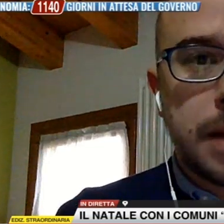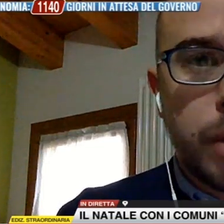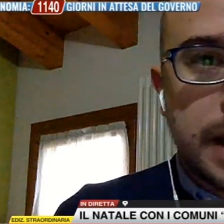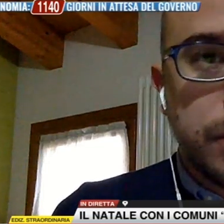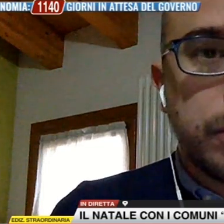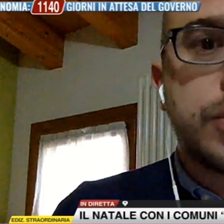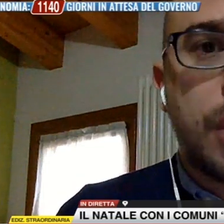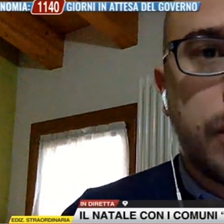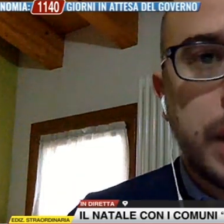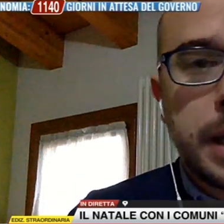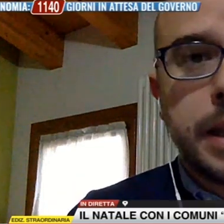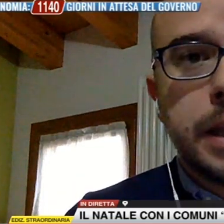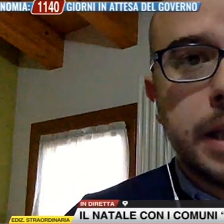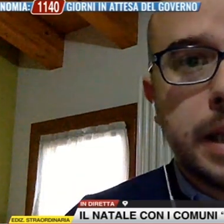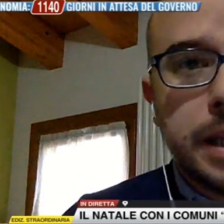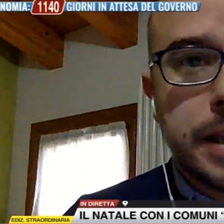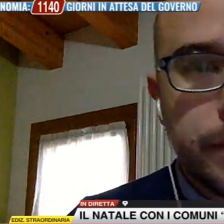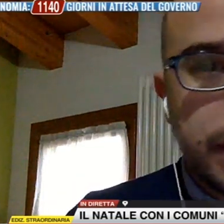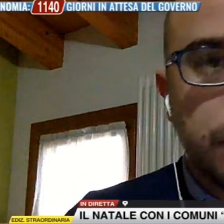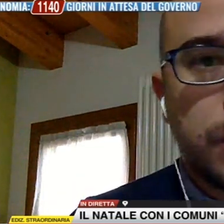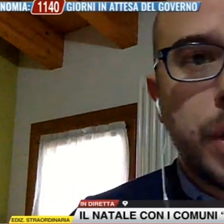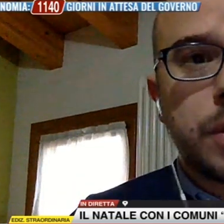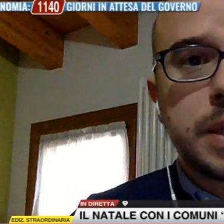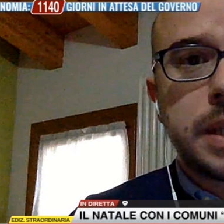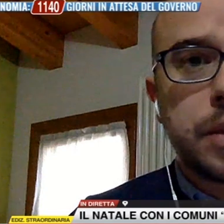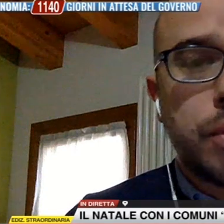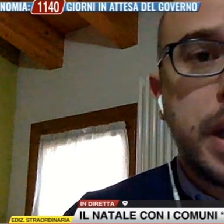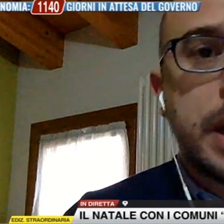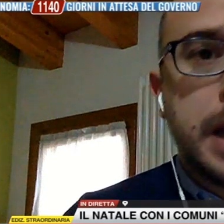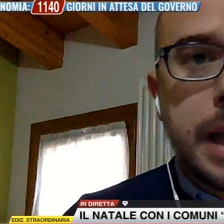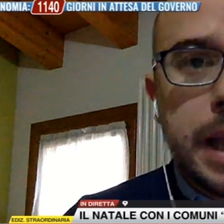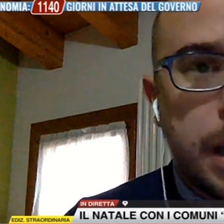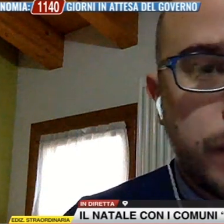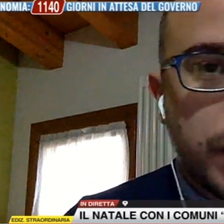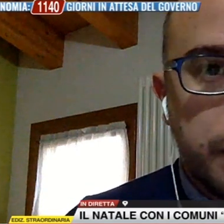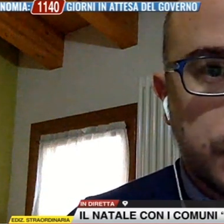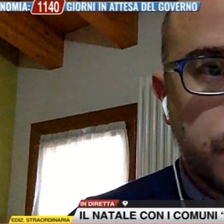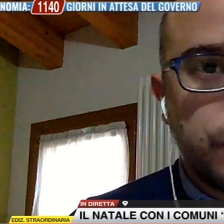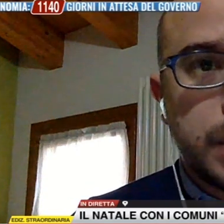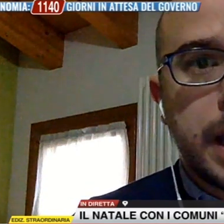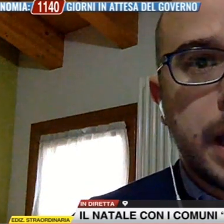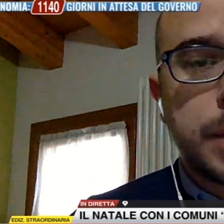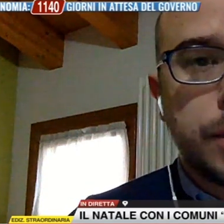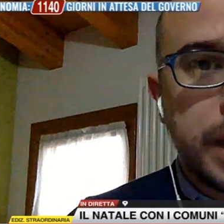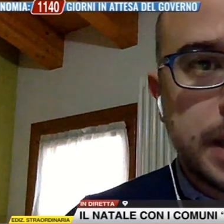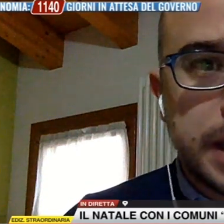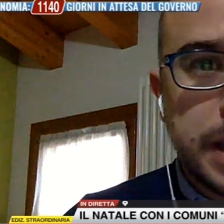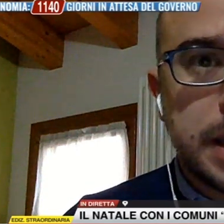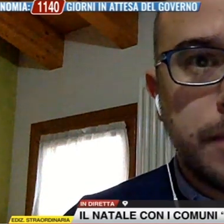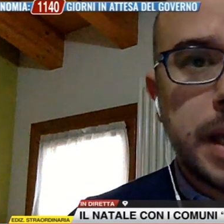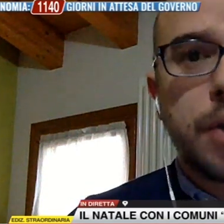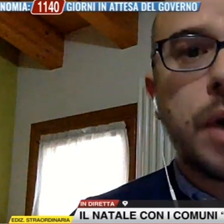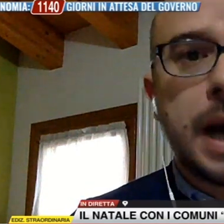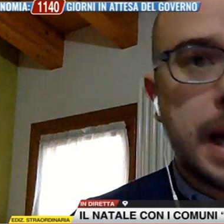sta lavorando. So l'intervento di alcuni nostri senatori, è ovvio che lì poi sono tutte questioni che